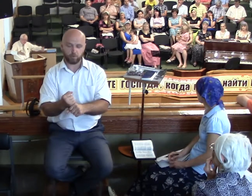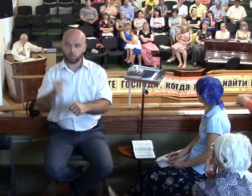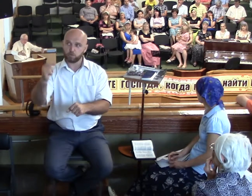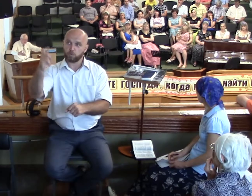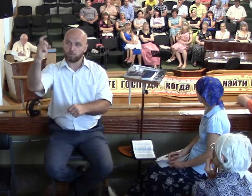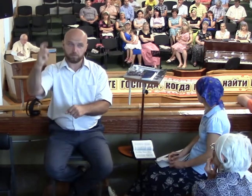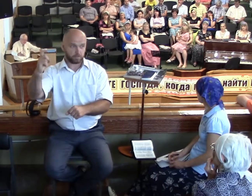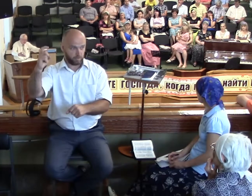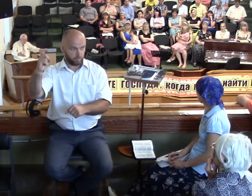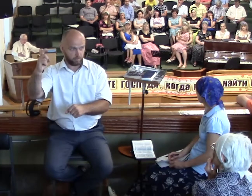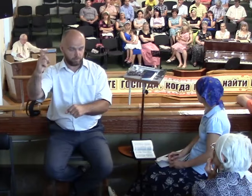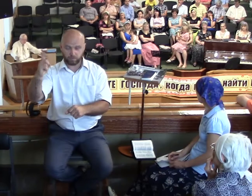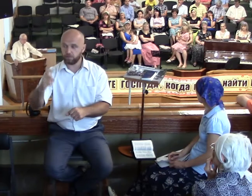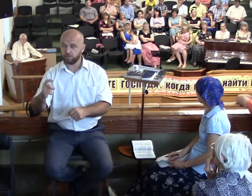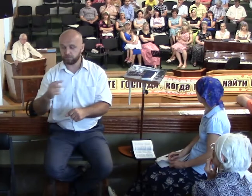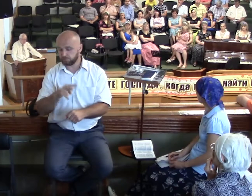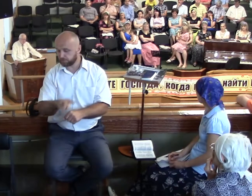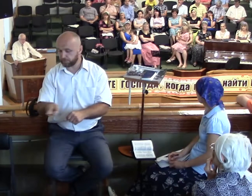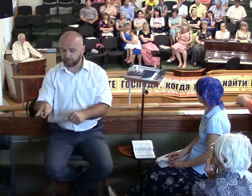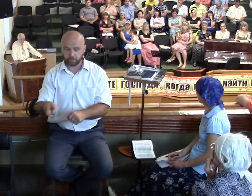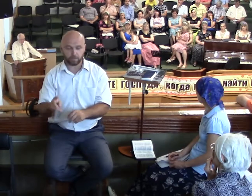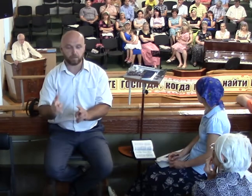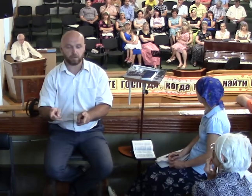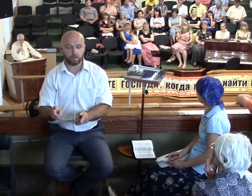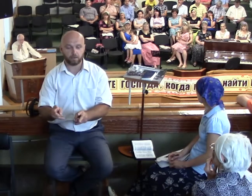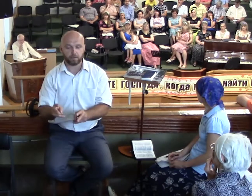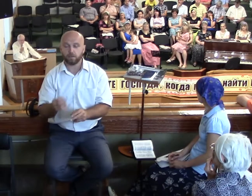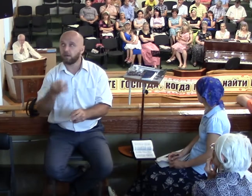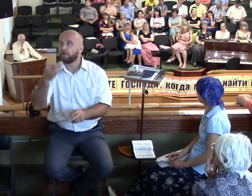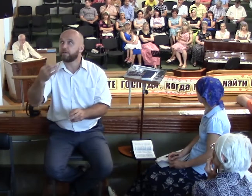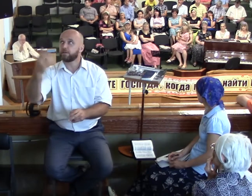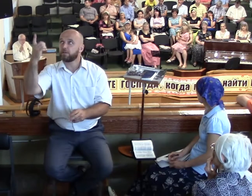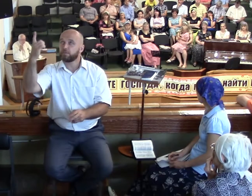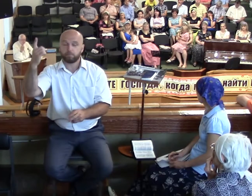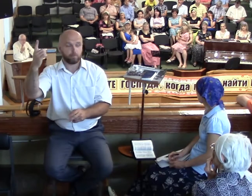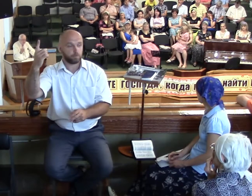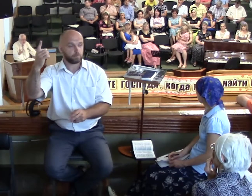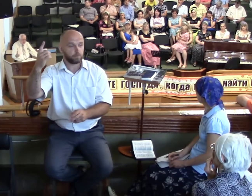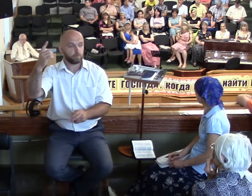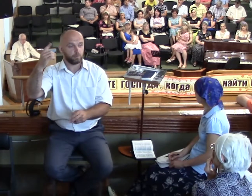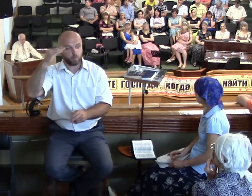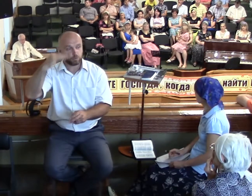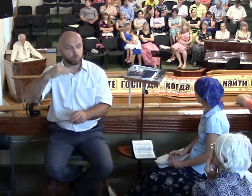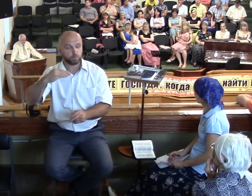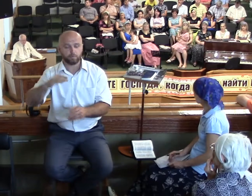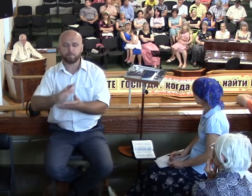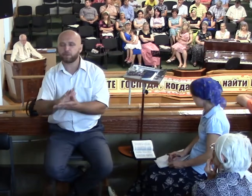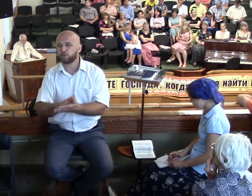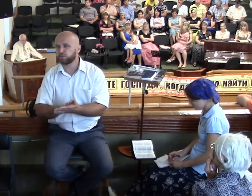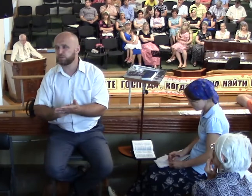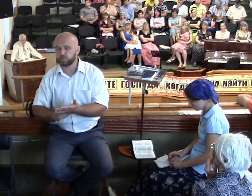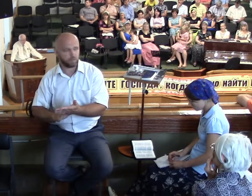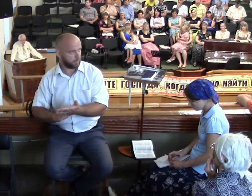и смотрел, как делят его одежды. Братья и сестры, и в это время Он говорит, «Прости им, ибо не знают,